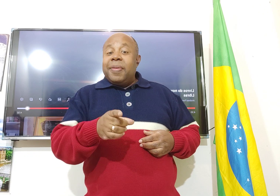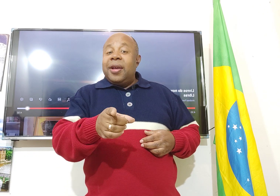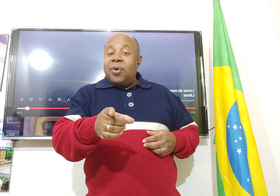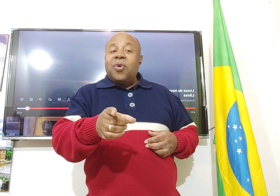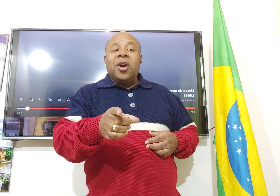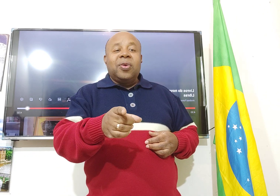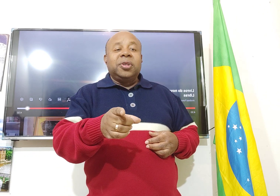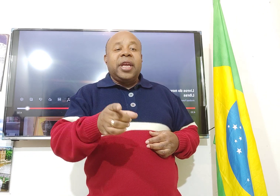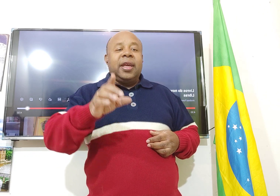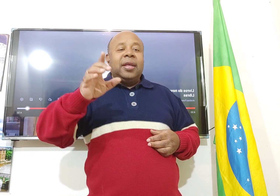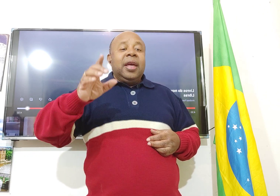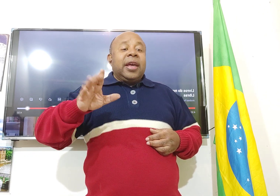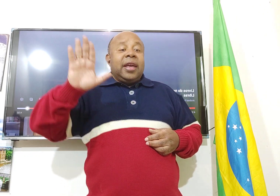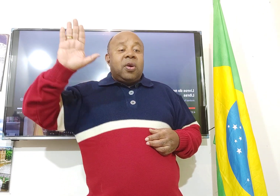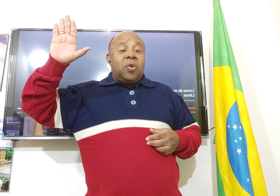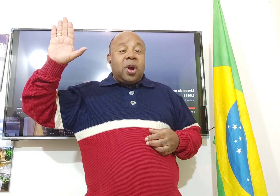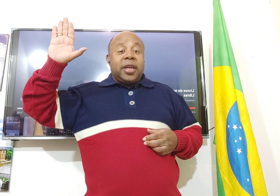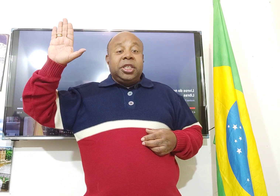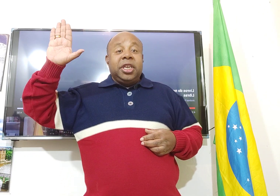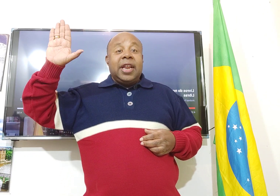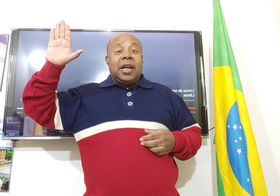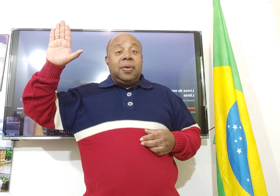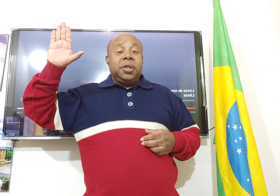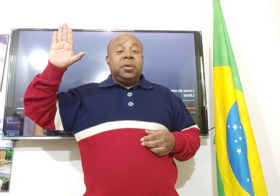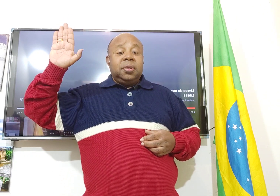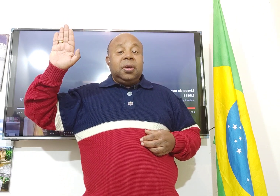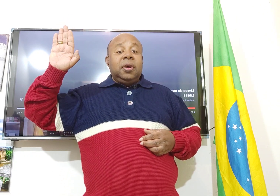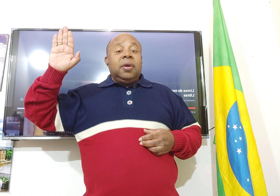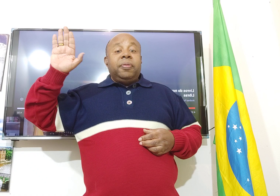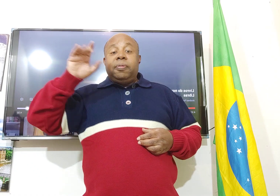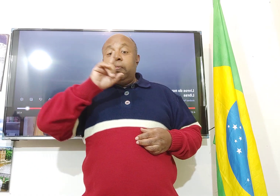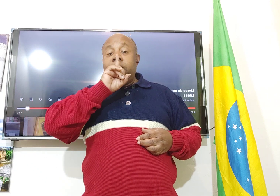Eu concordo com isso. Quem que concorda que é indignado? Eu acho.